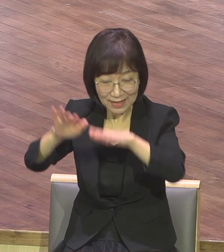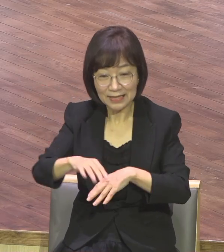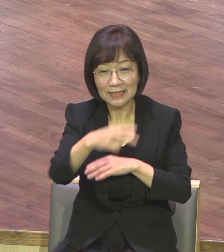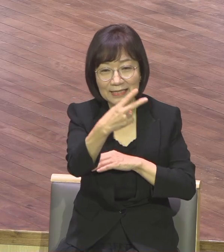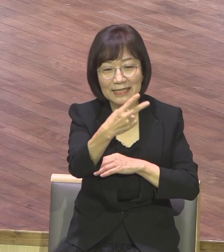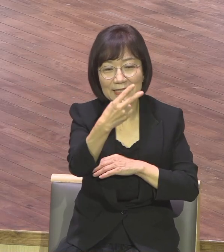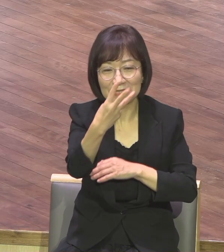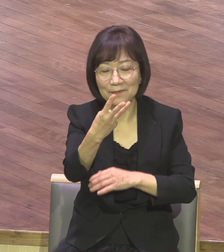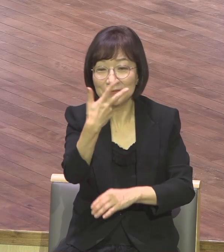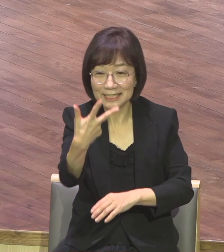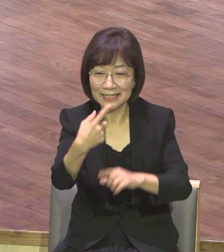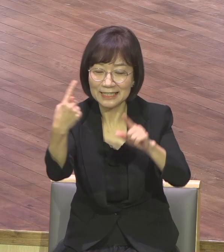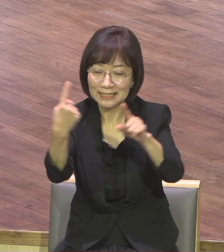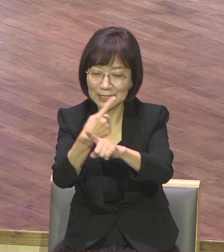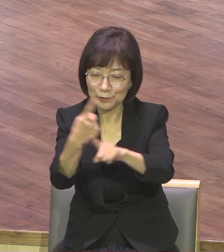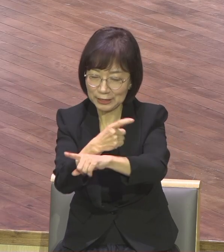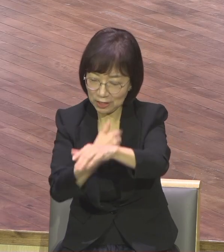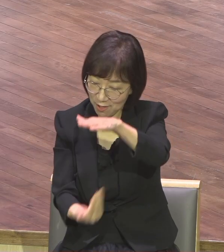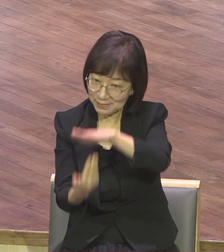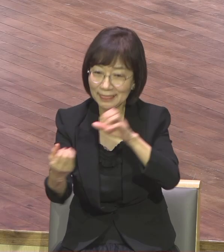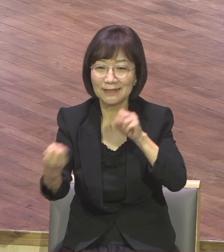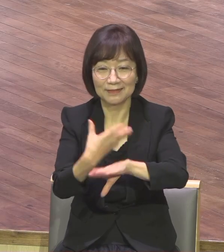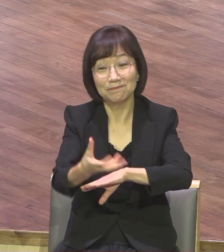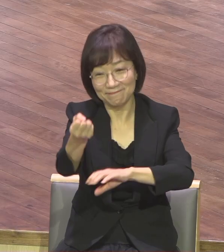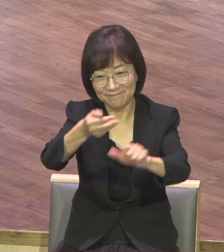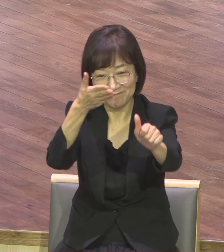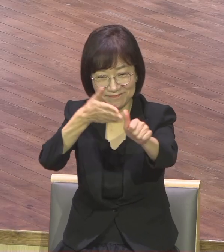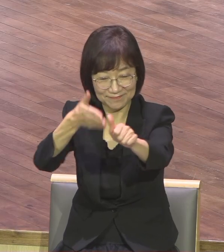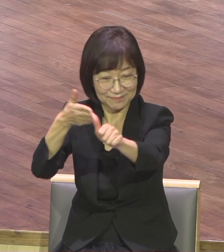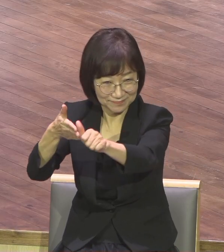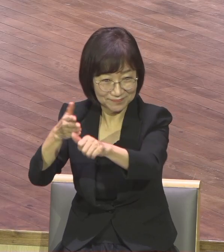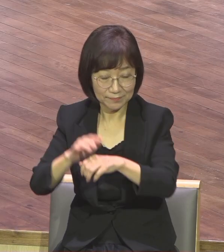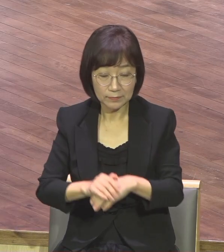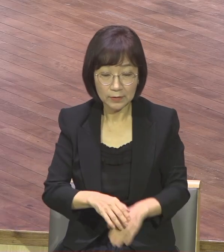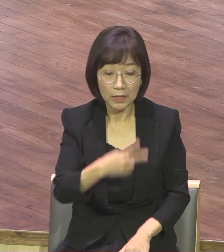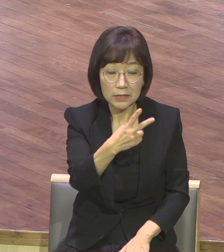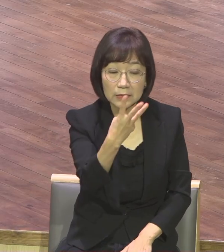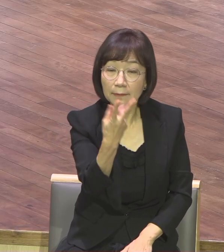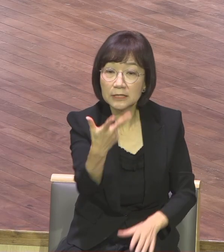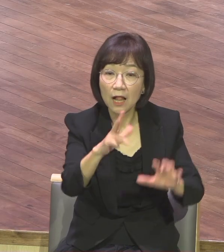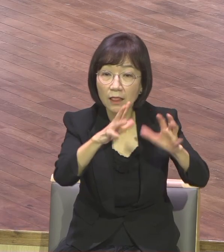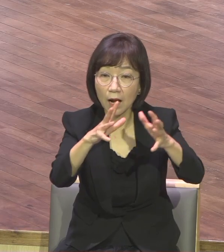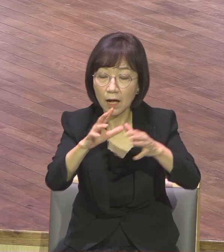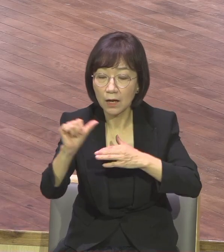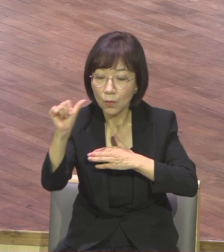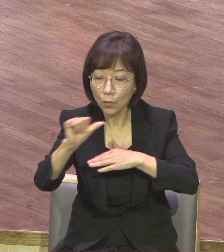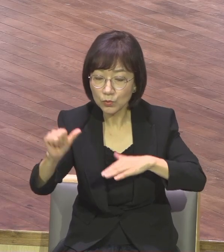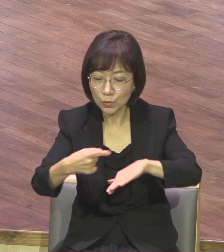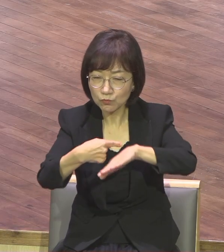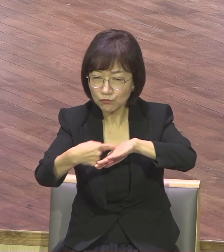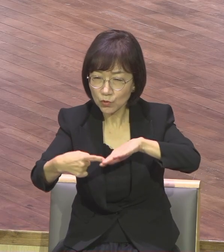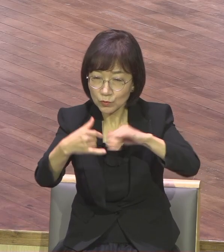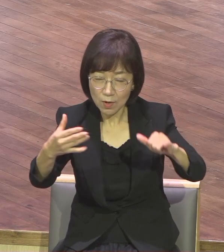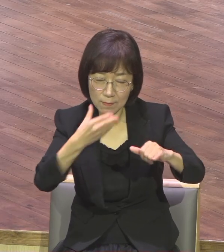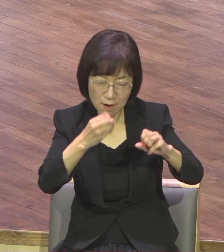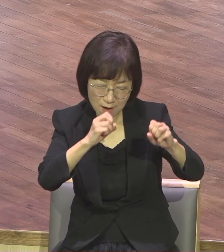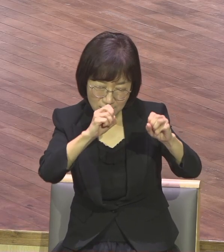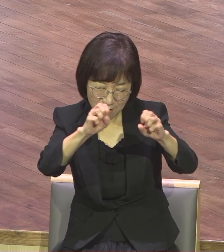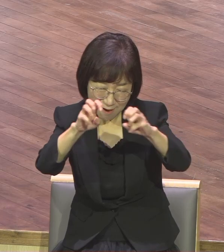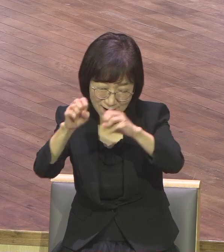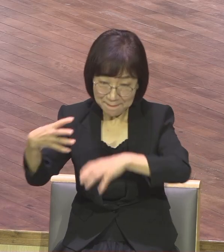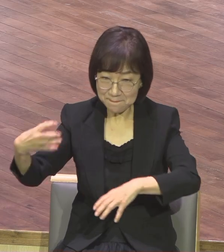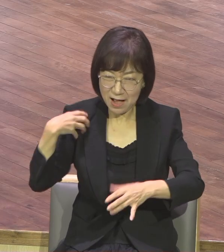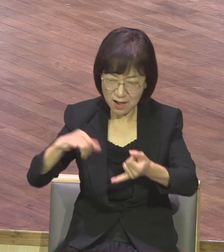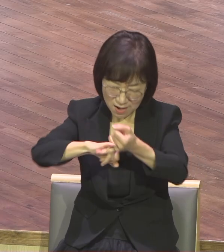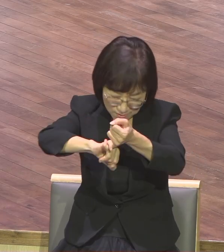다 서는 증거이기를 바랍니다. 237 나라 5천 종족 이 복음화를 기어이 이루어야